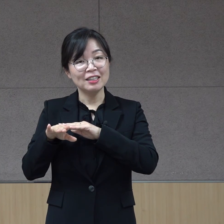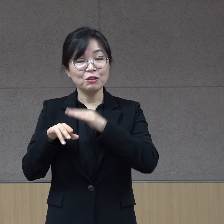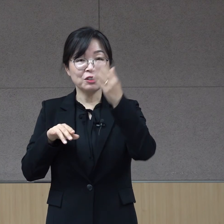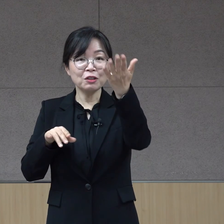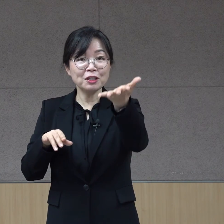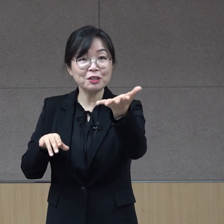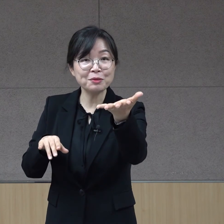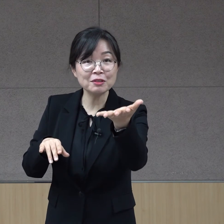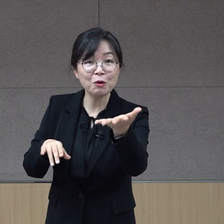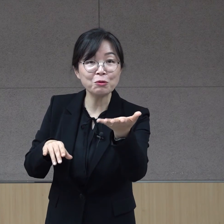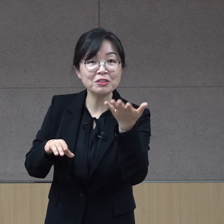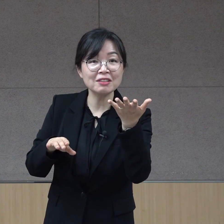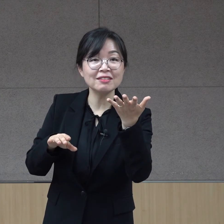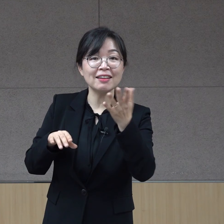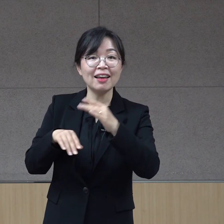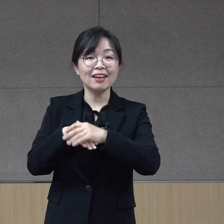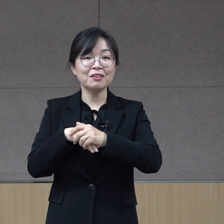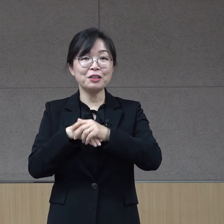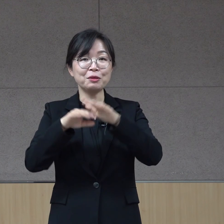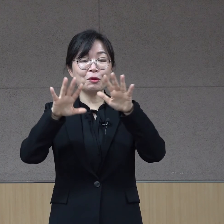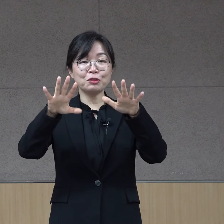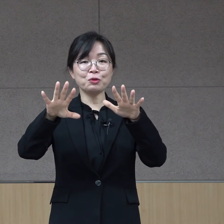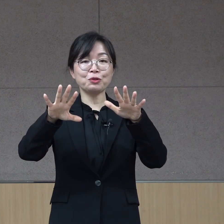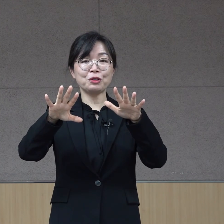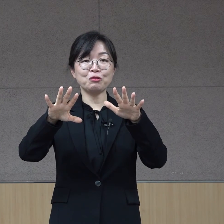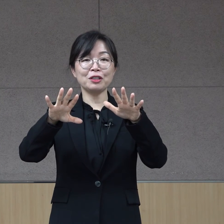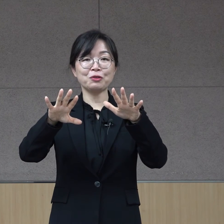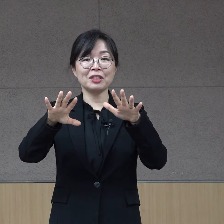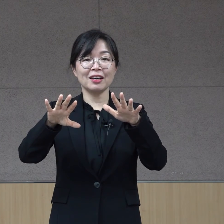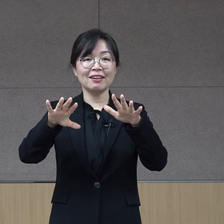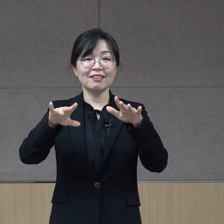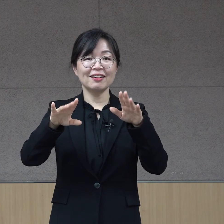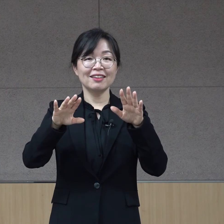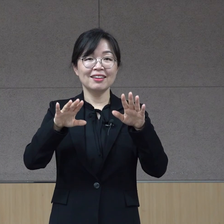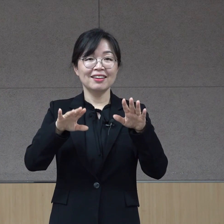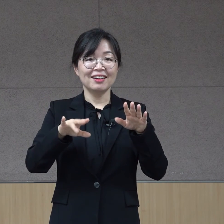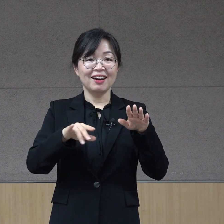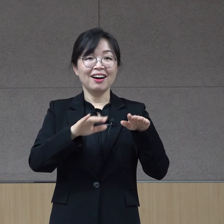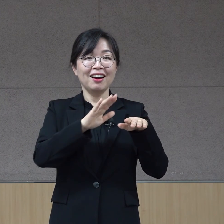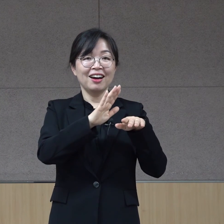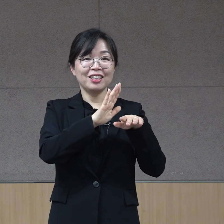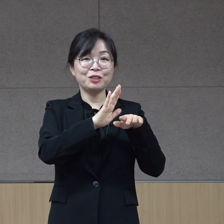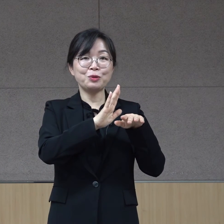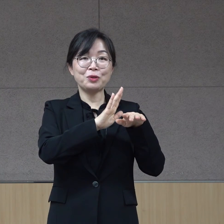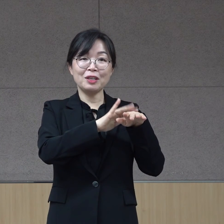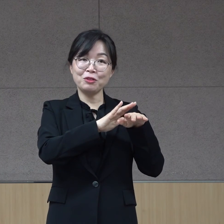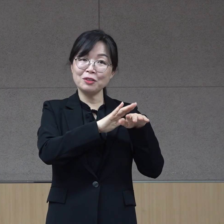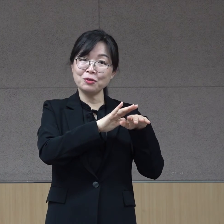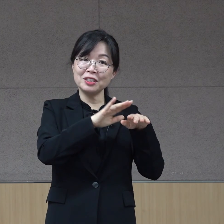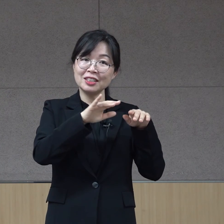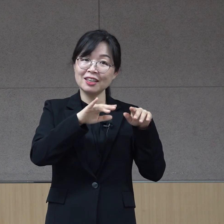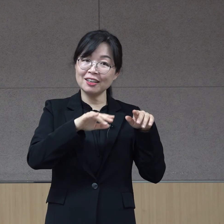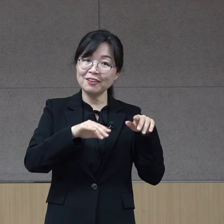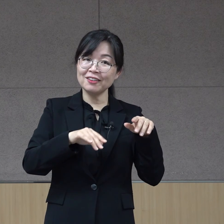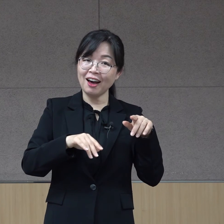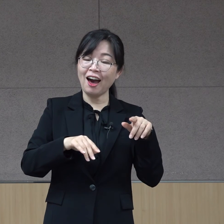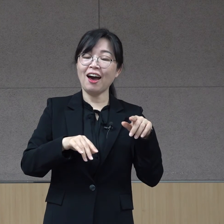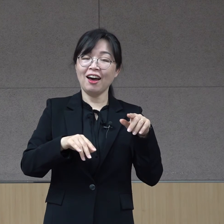저기 선생님은 거꾸로 쓰셨는데 선생님은 어느 쪽 손이 우세손인가요? 이쪽이 우세손이신가요?